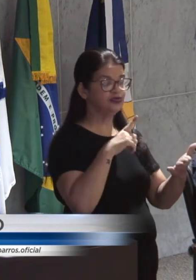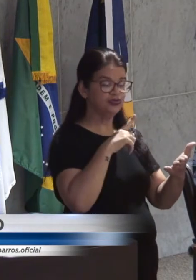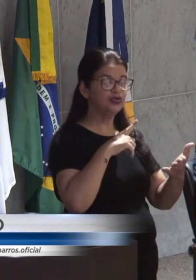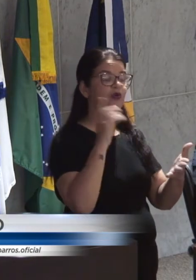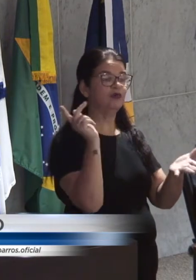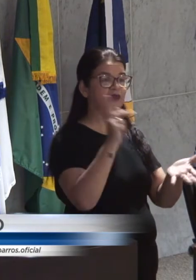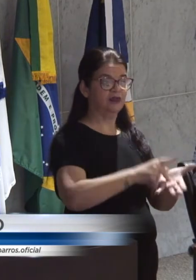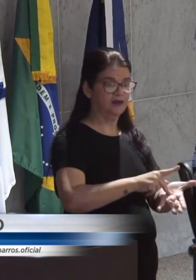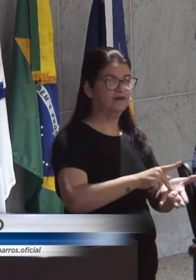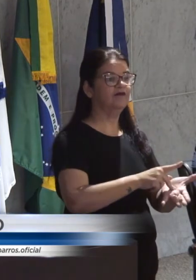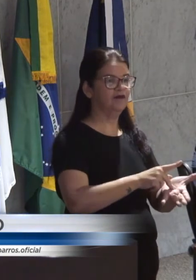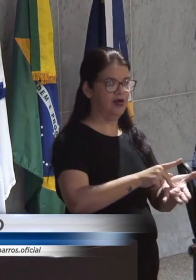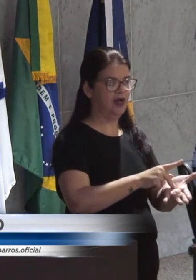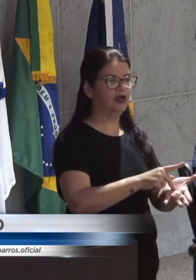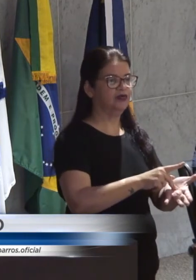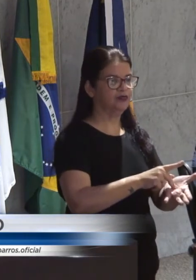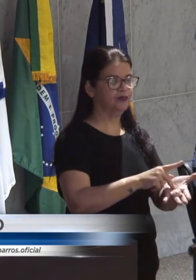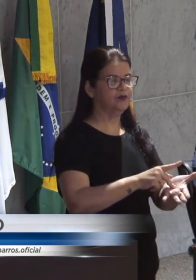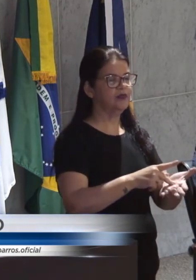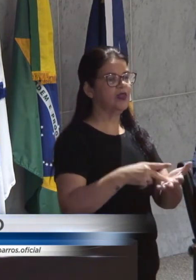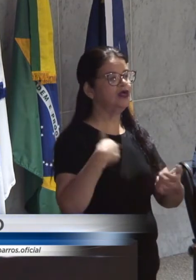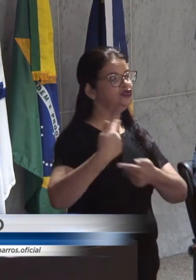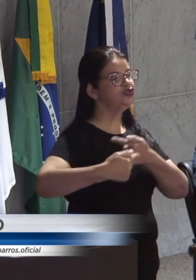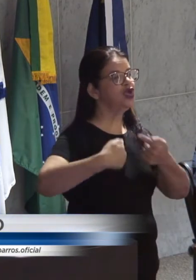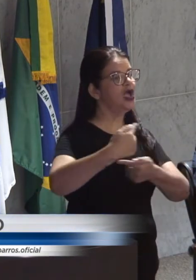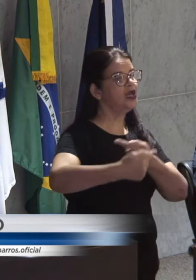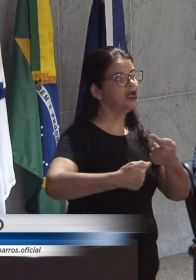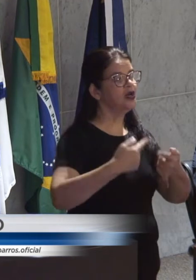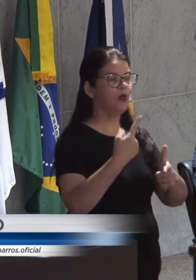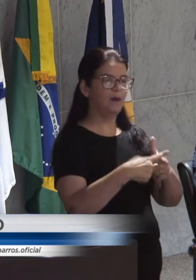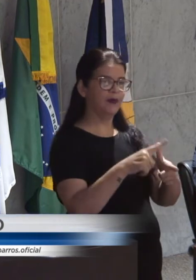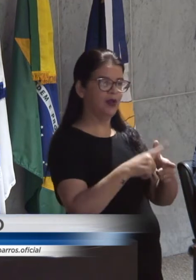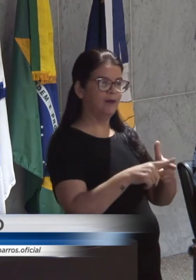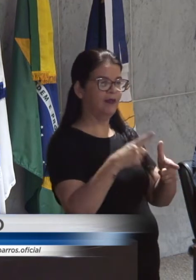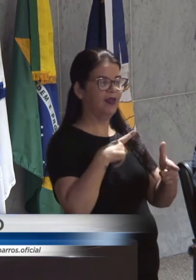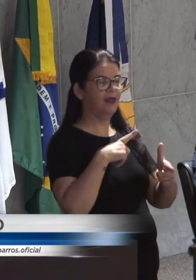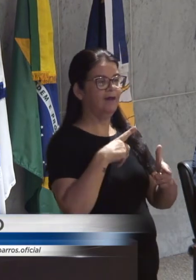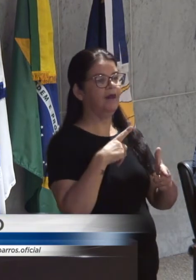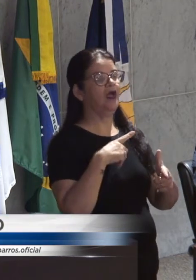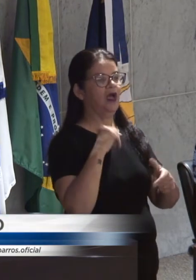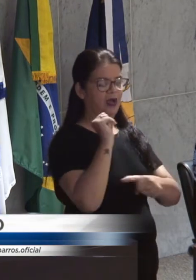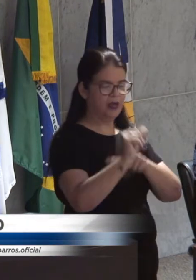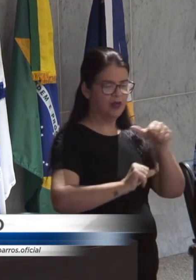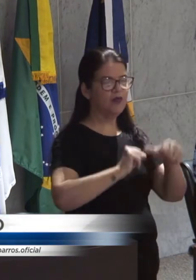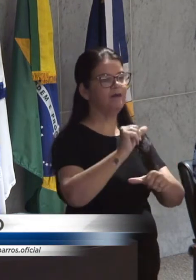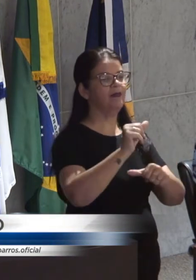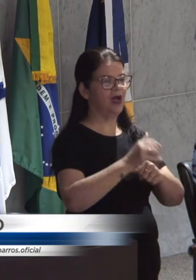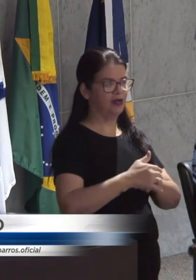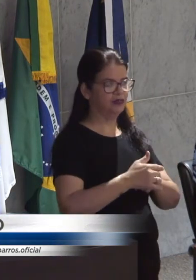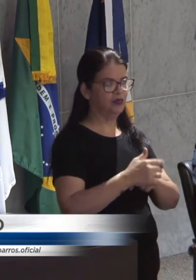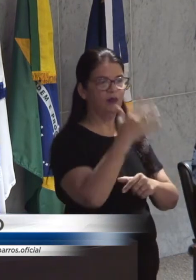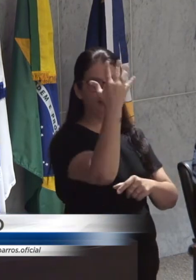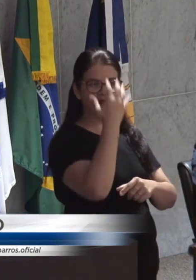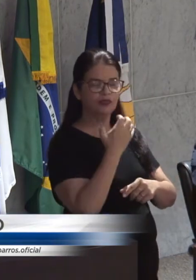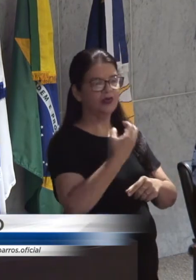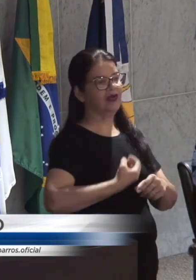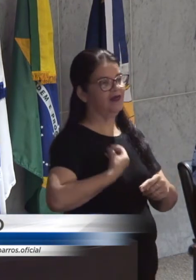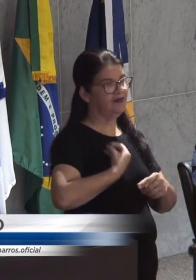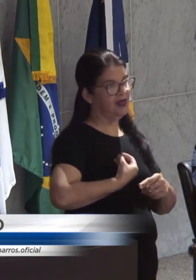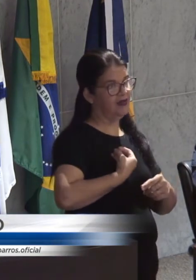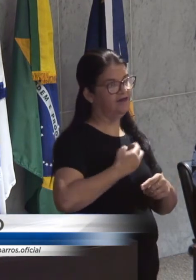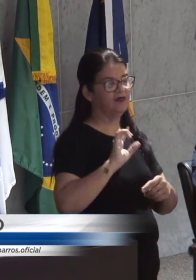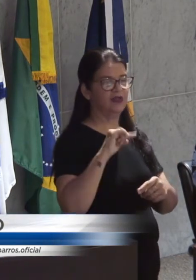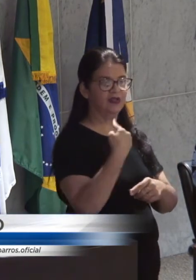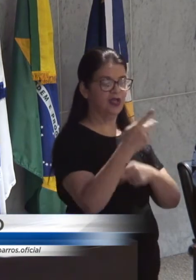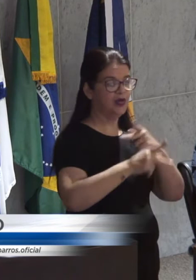de fato, gerando um problema e um impacto muito grave na vida da